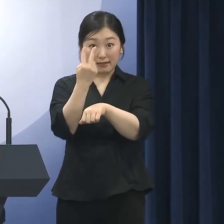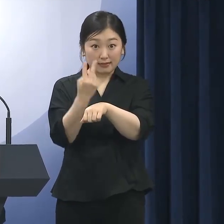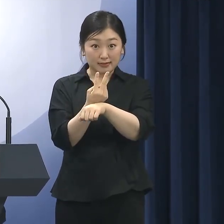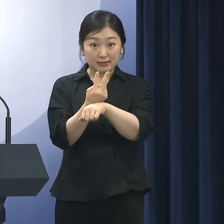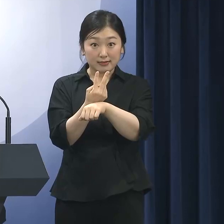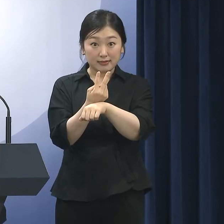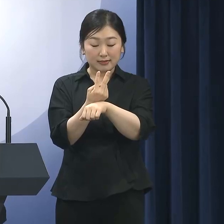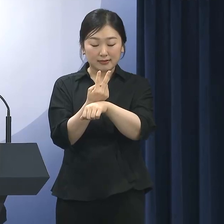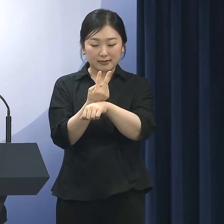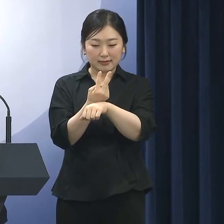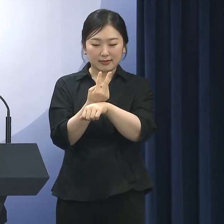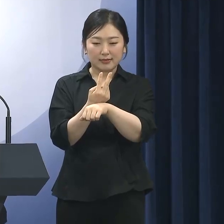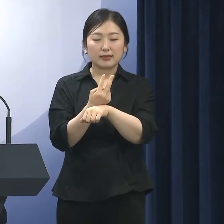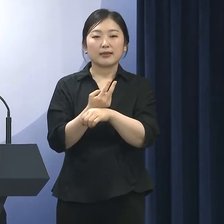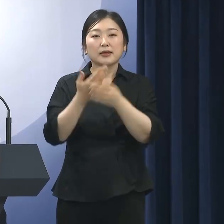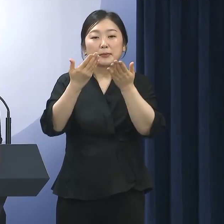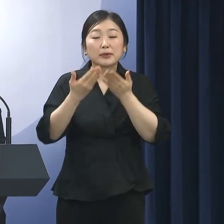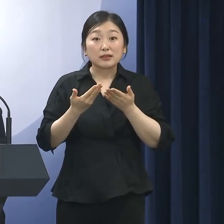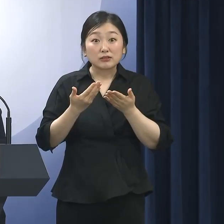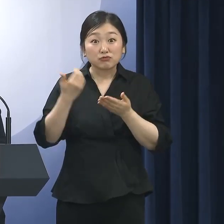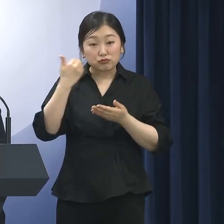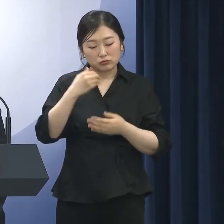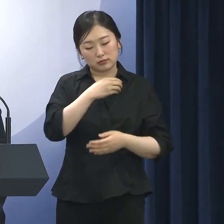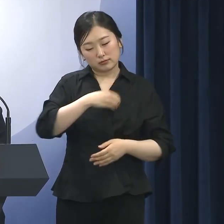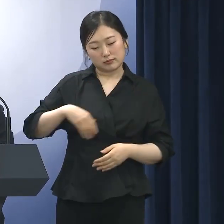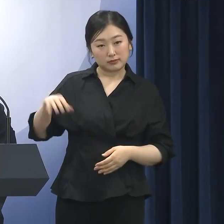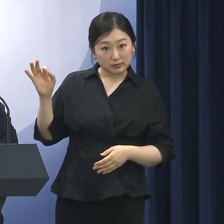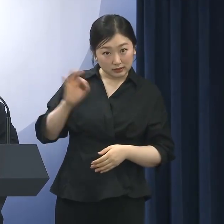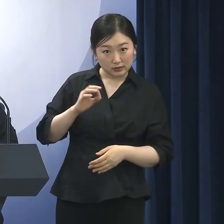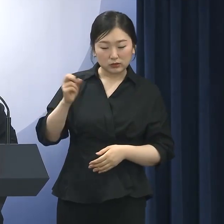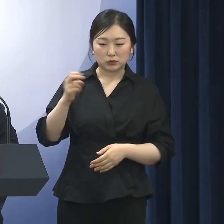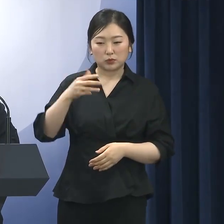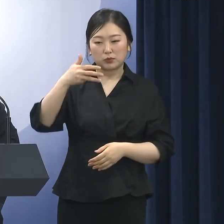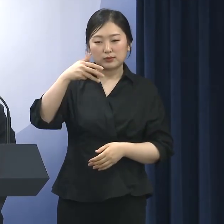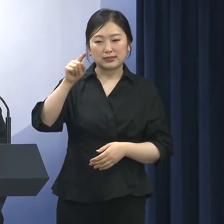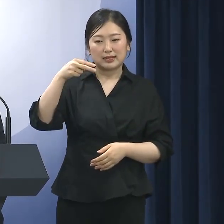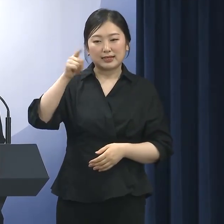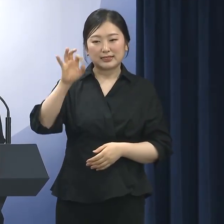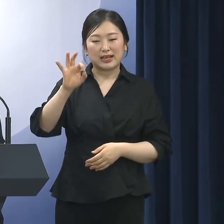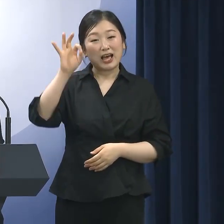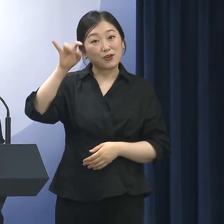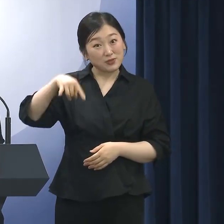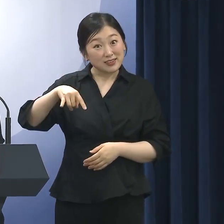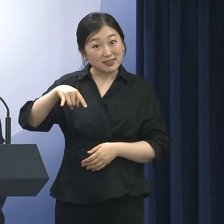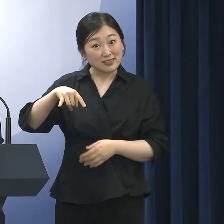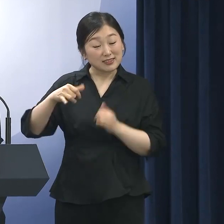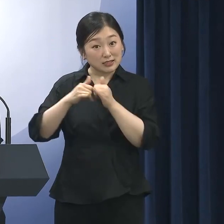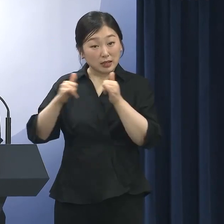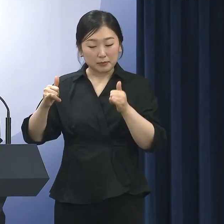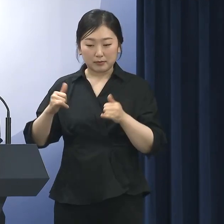분들은 기본적으로 기초생활보장 대상자나 차상위 계층은 본인 부담금은 면제이고요.